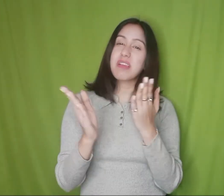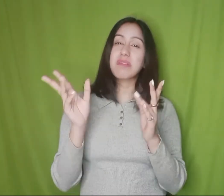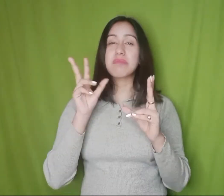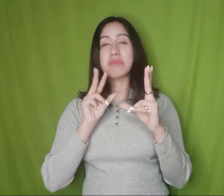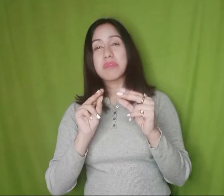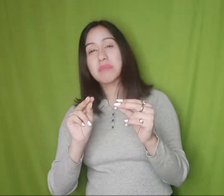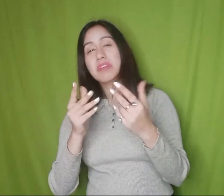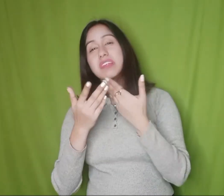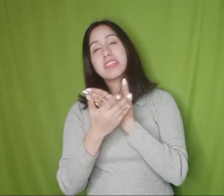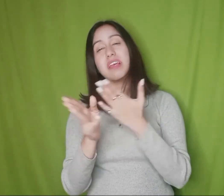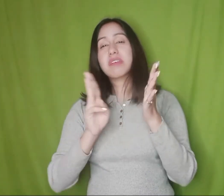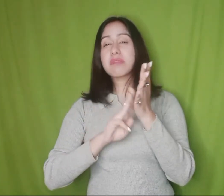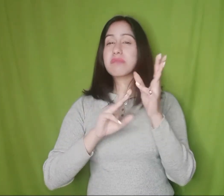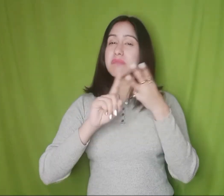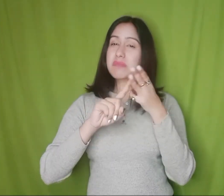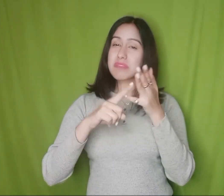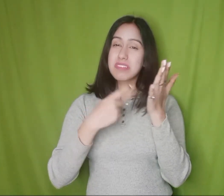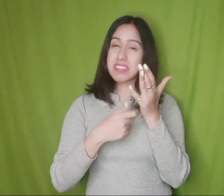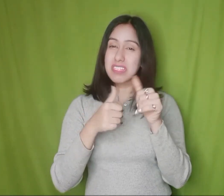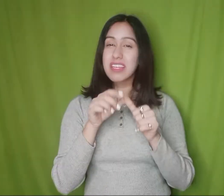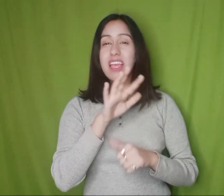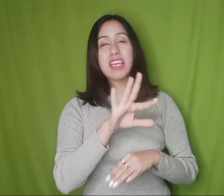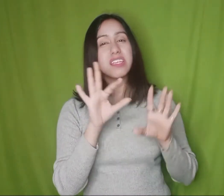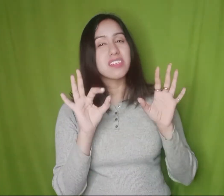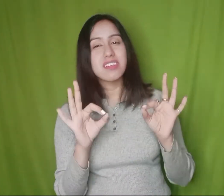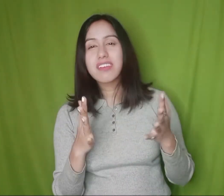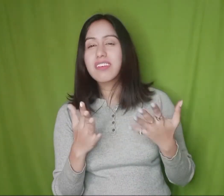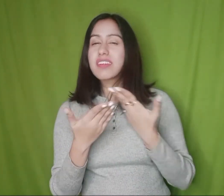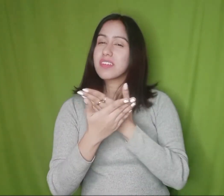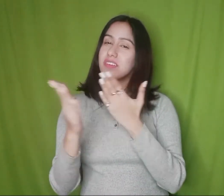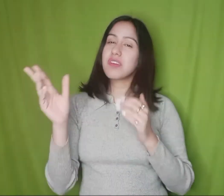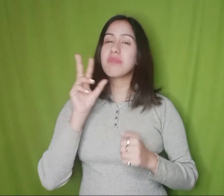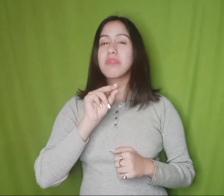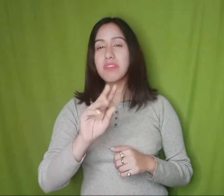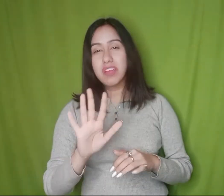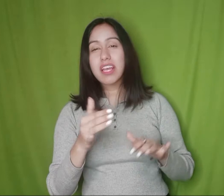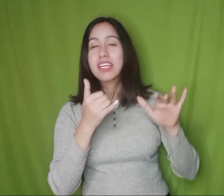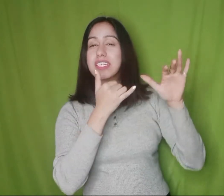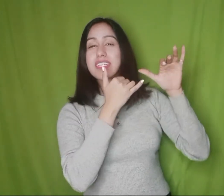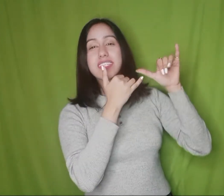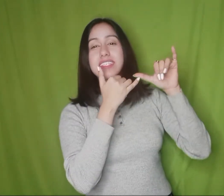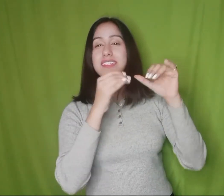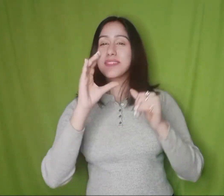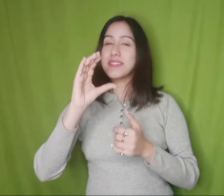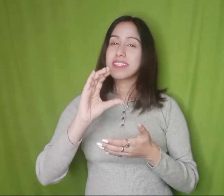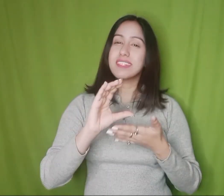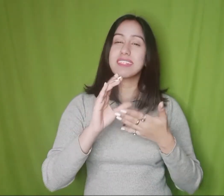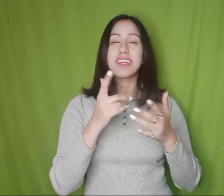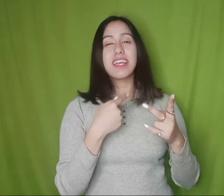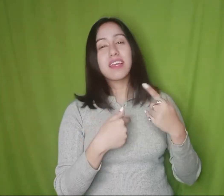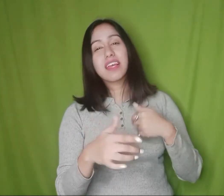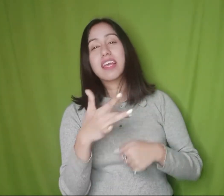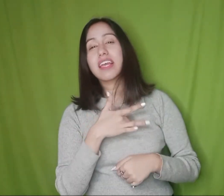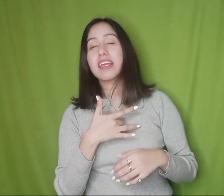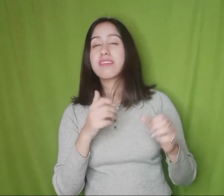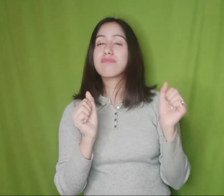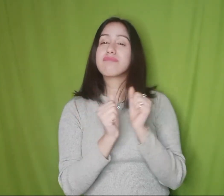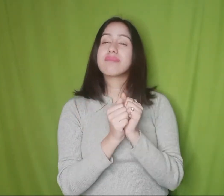था वो उनके लिए नया नहीं था। वो अपनी पीठ पीछे दबी जबान में ये सब पहले भी सुन चुके थे।